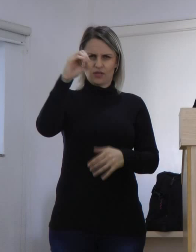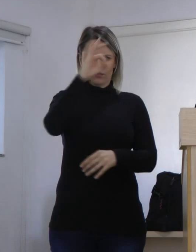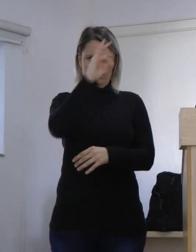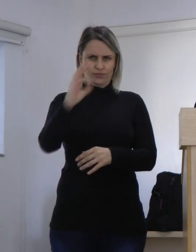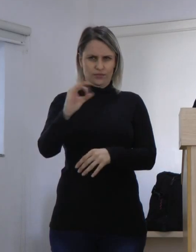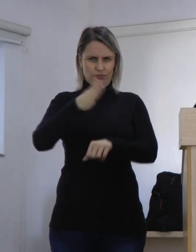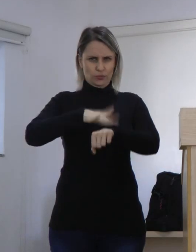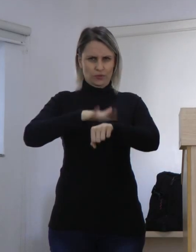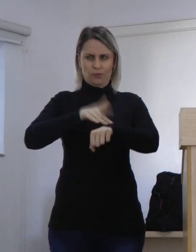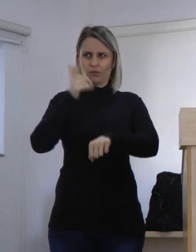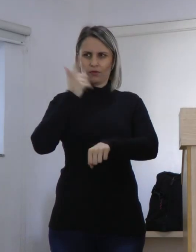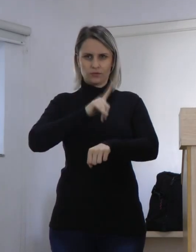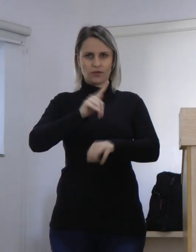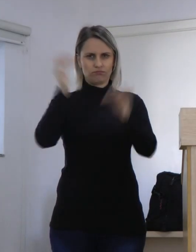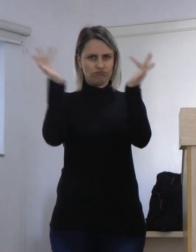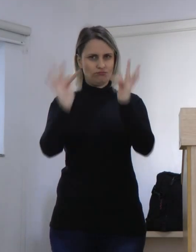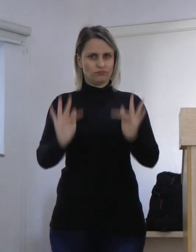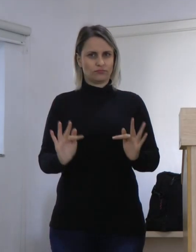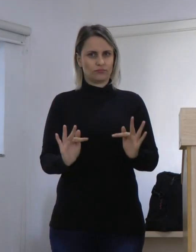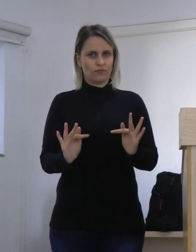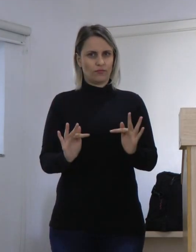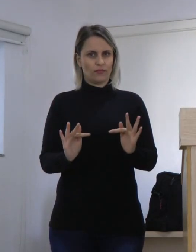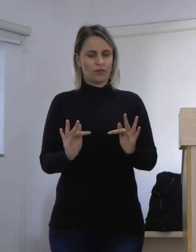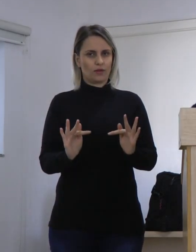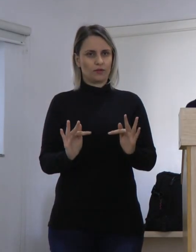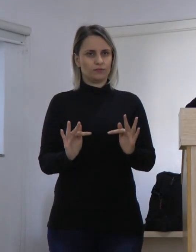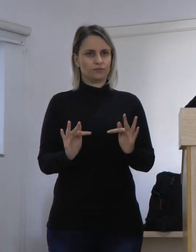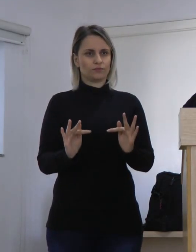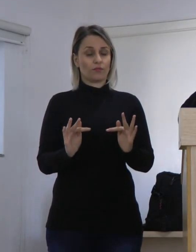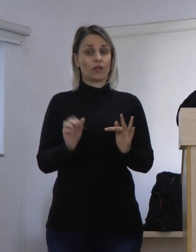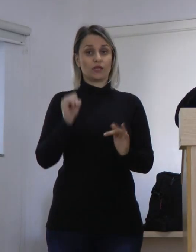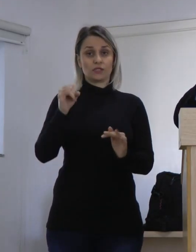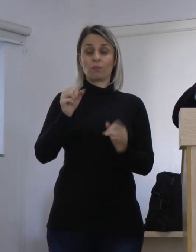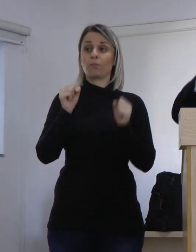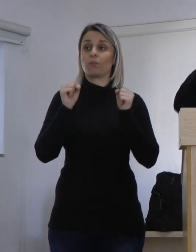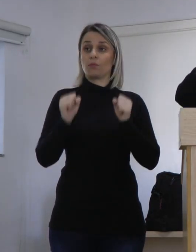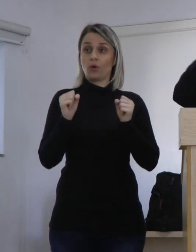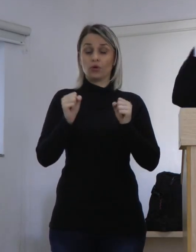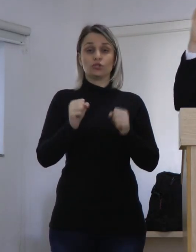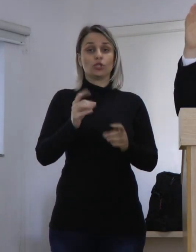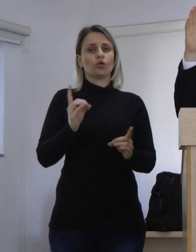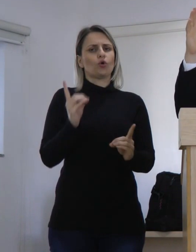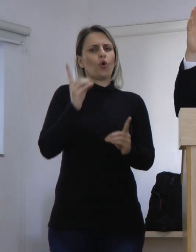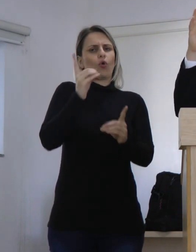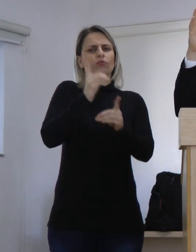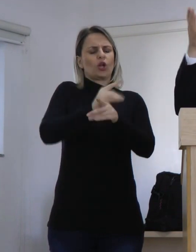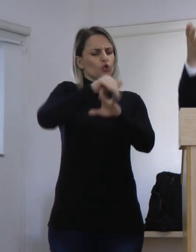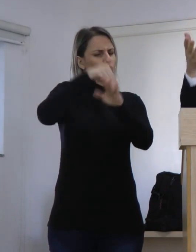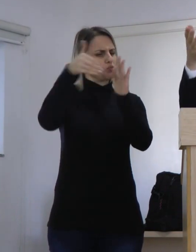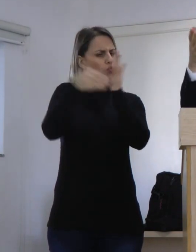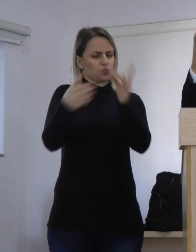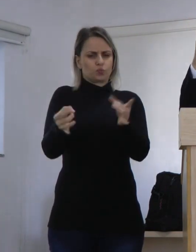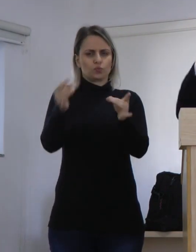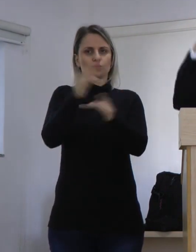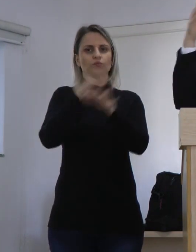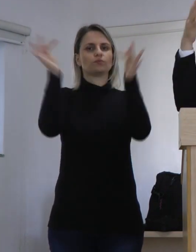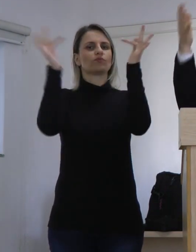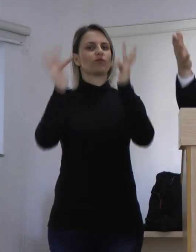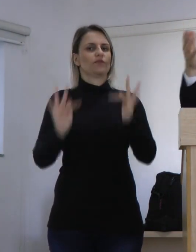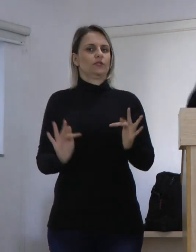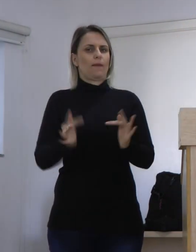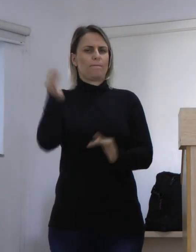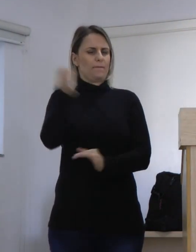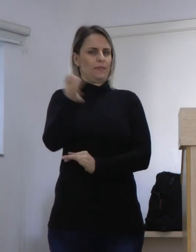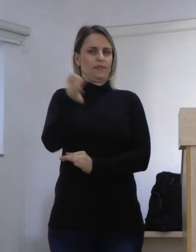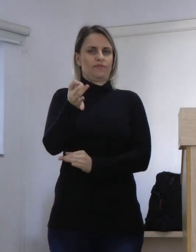questão 920 de O Livro dos Espíritos, se é possível ao homem encontrar a felicidade absoluta aqui na Terra, perfeita